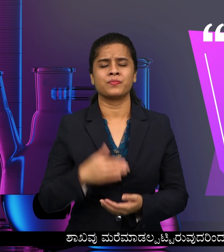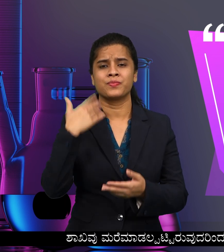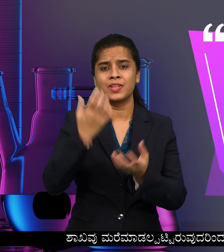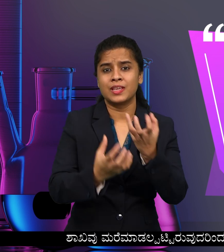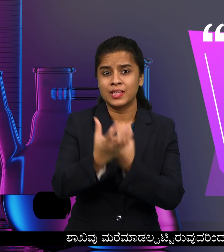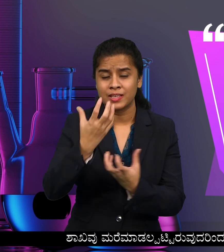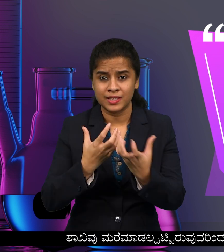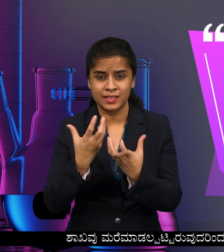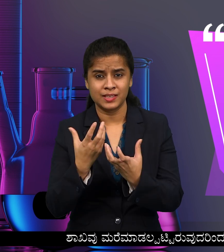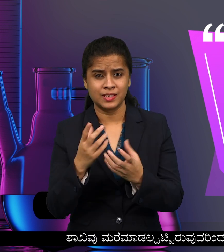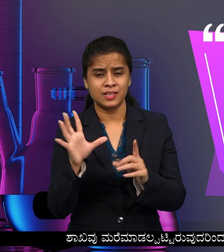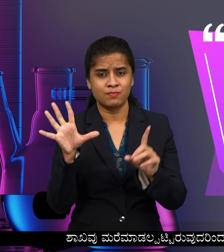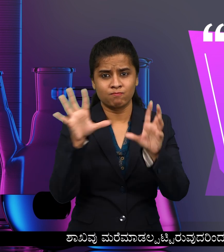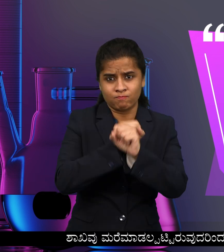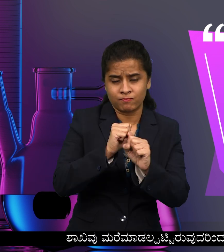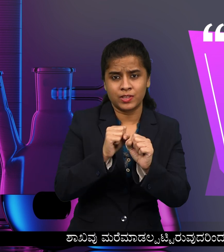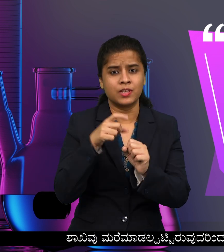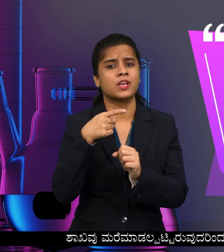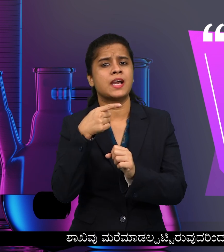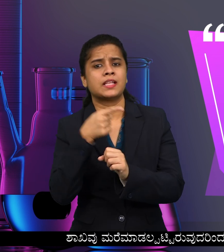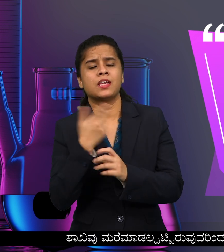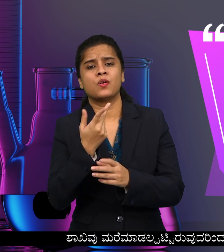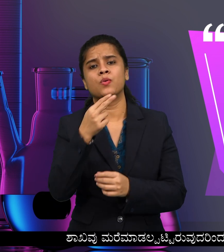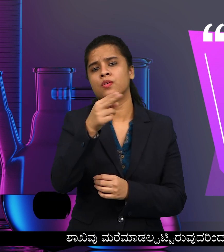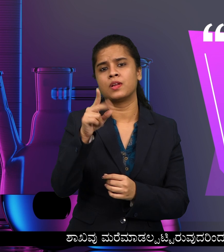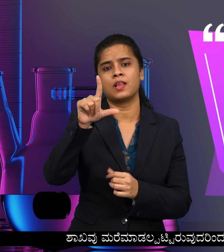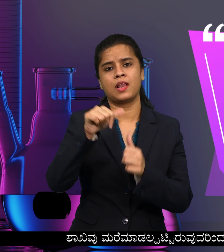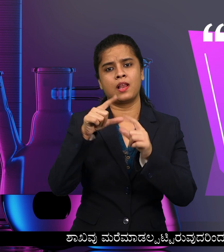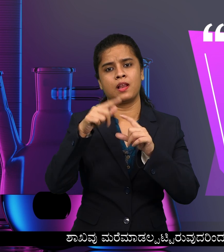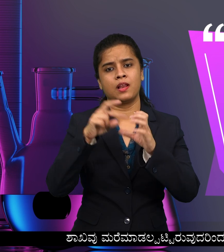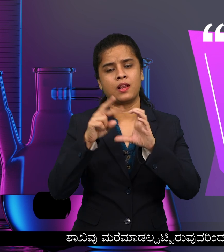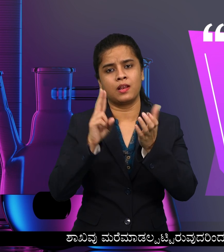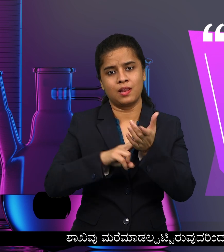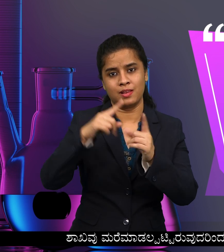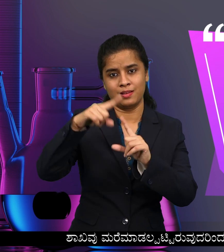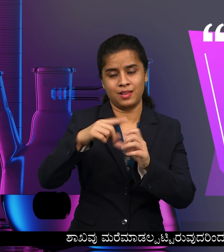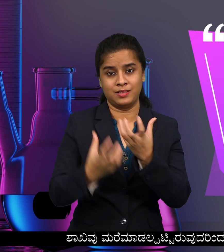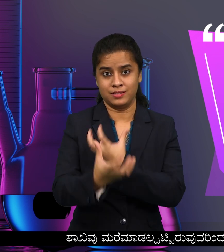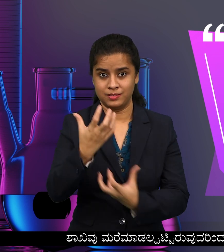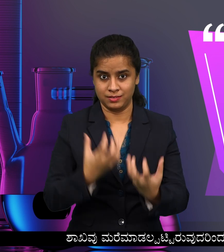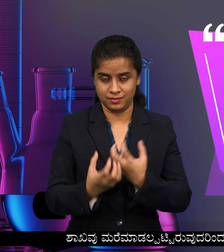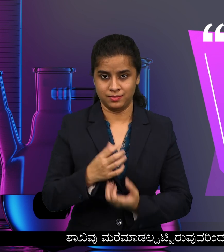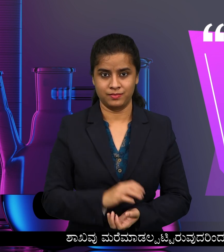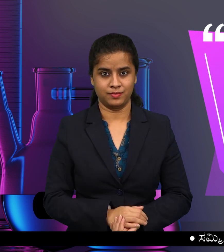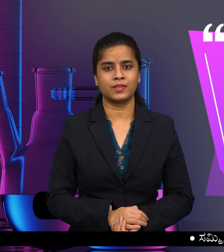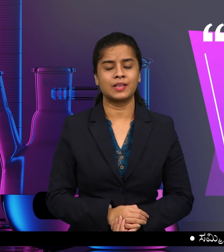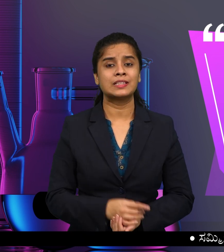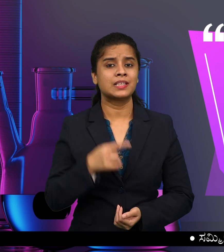ಶಾಖವು ಮರೆಮಾಡಲ್ಪಟ್ಟಿರುವುದರಿಂದ ಅದನ್ನು ಸುಪ್ತ ಶಾಖ ಎಂದು ಕರೆಯಲಾಗುತ್ತದೆ.